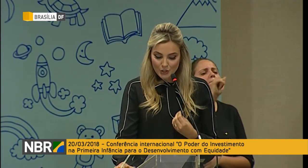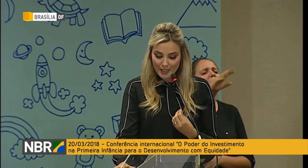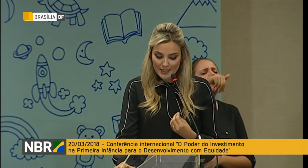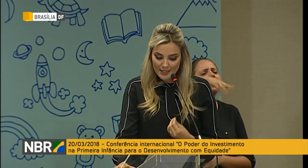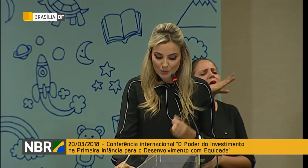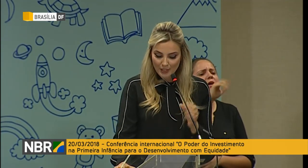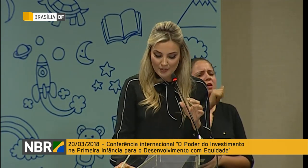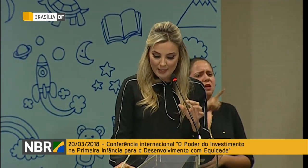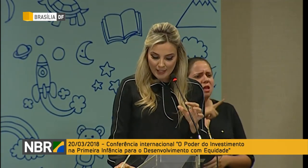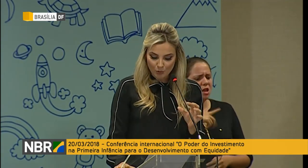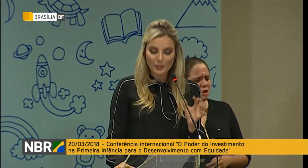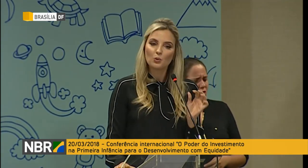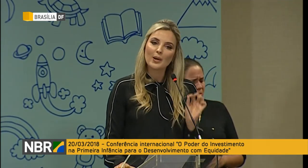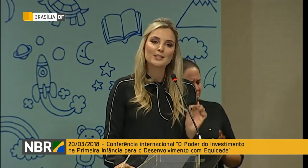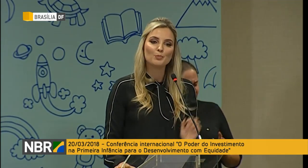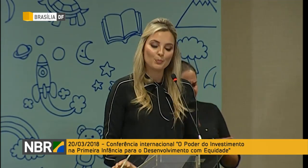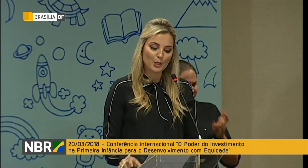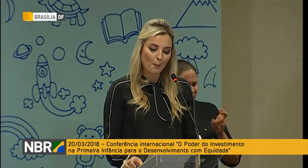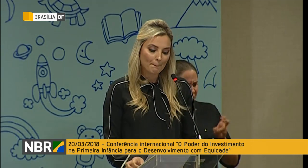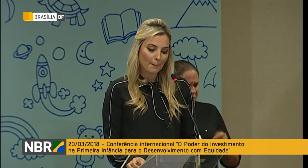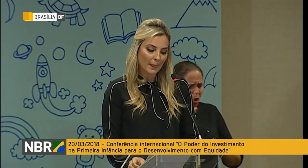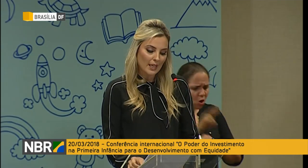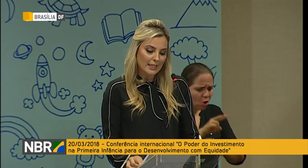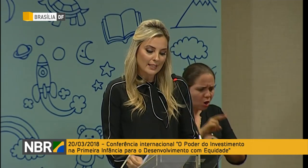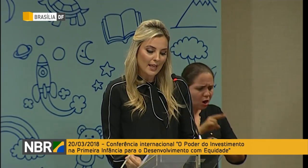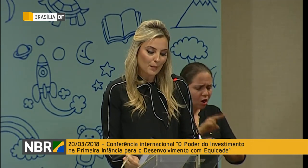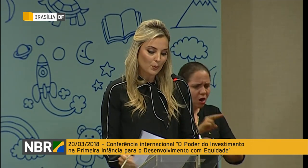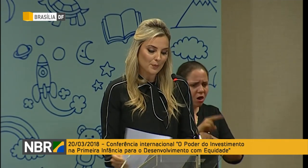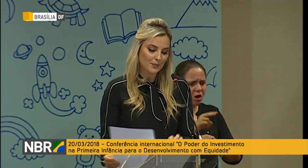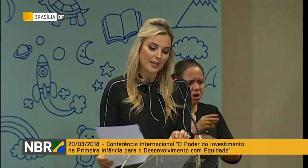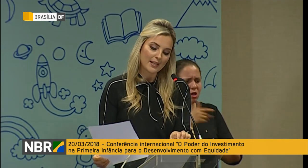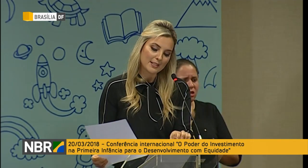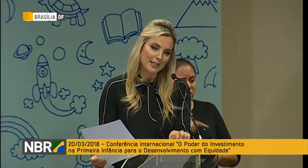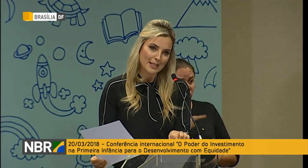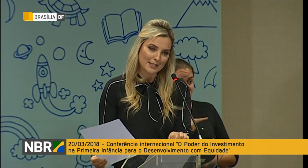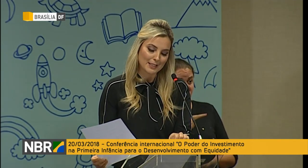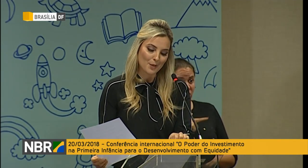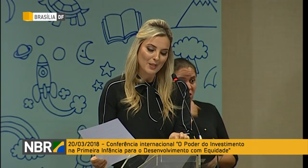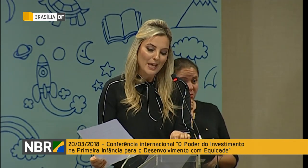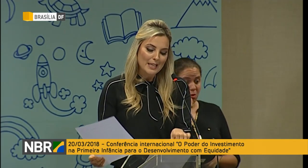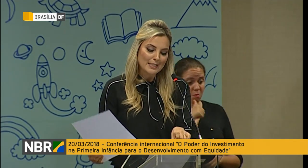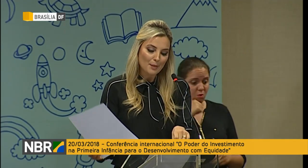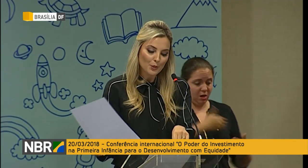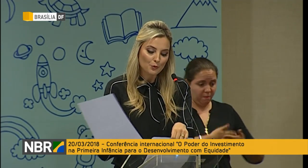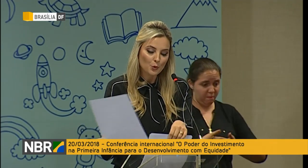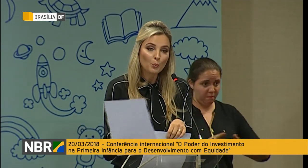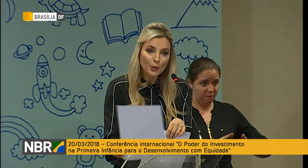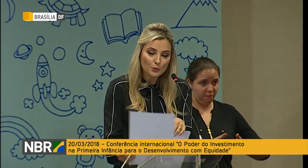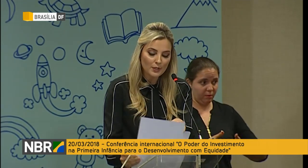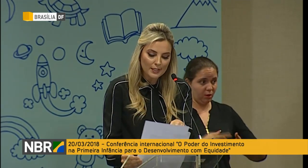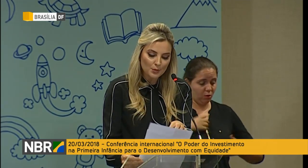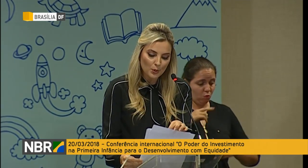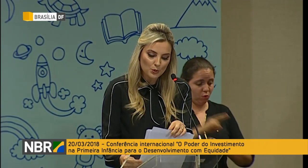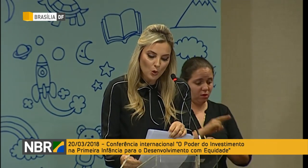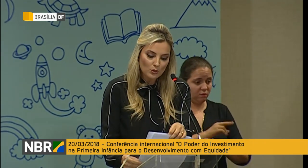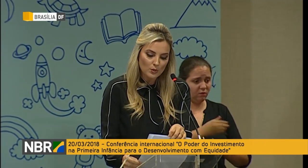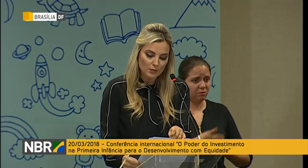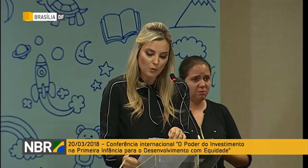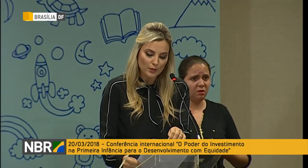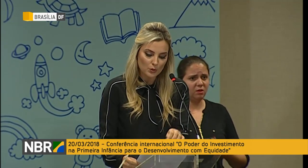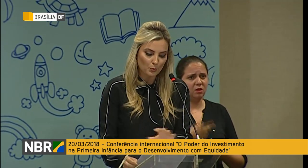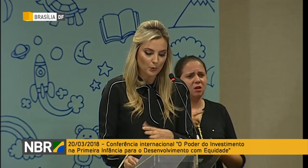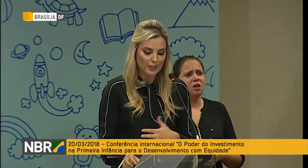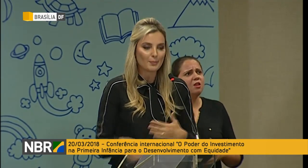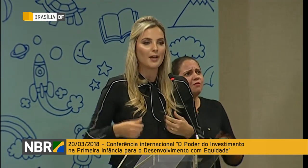carinho e dedicação da visitadora com essa bebê, que na época era recém-nascida. E sabe que eu fico muito feliz, pois todos